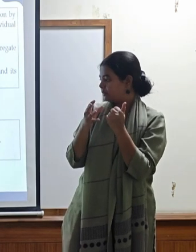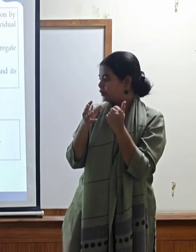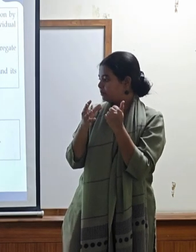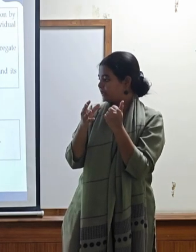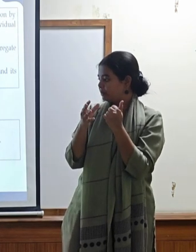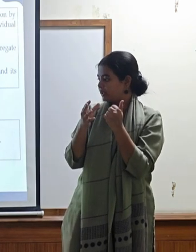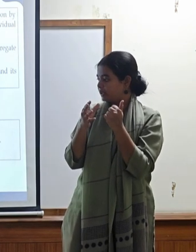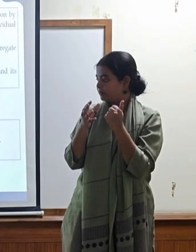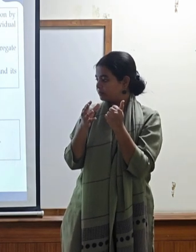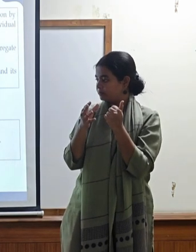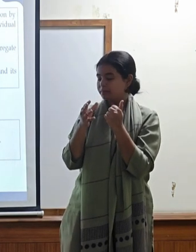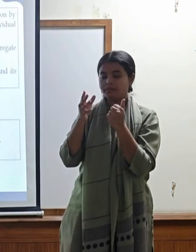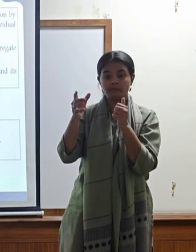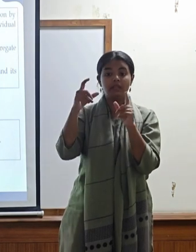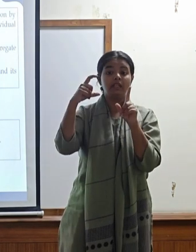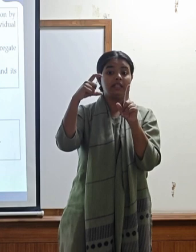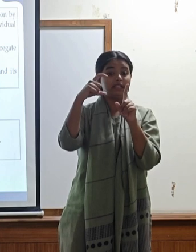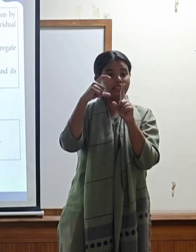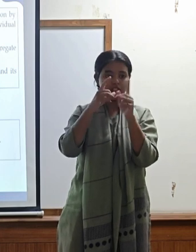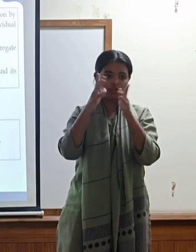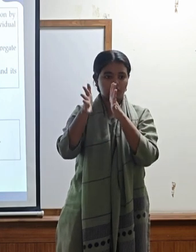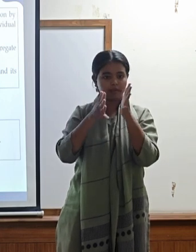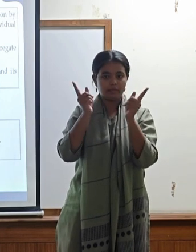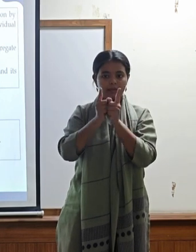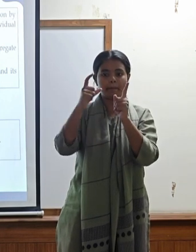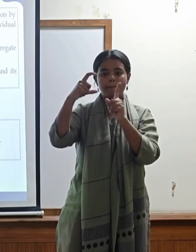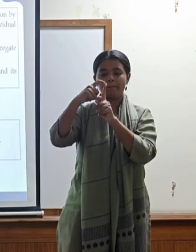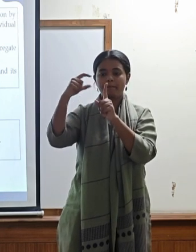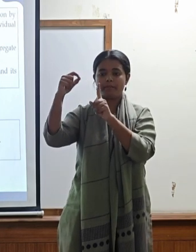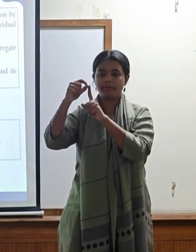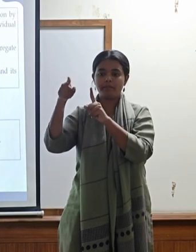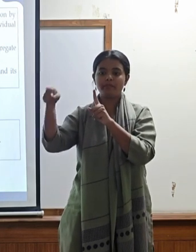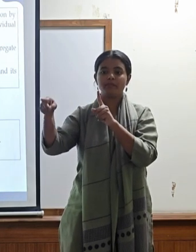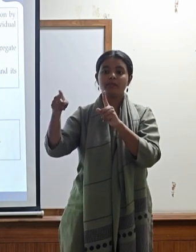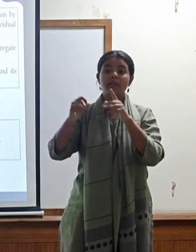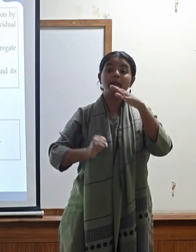डिफॉल्ट पैटर्न में क्या है? हाँ, डिफॉल्ट पैटर्न में है मैक्सिमम 25% इन इक्विटी,